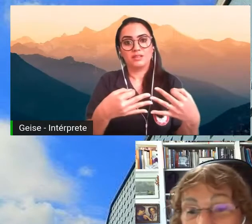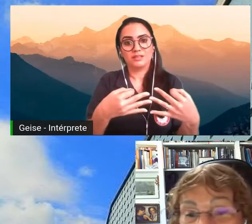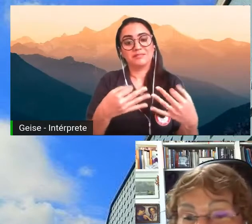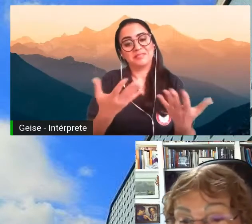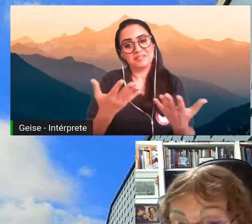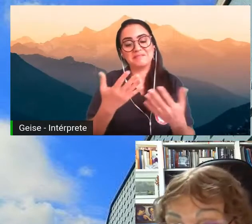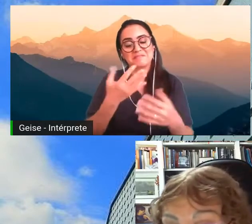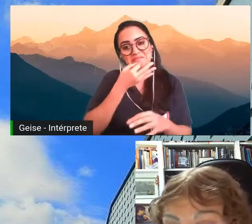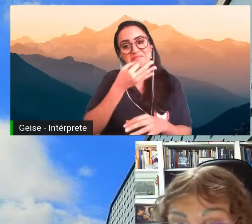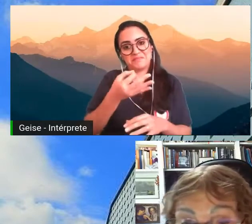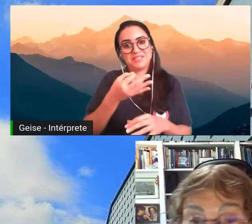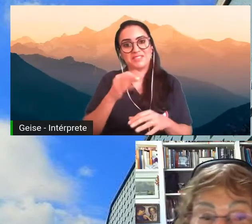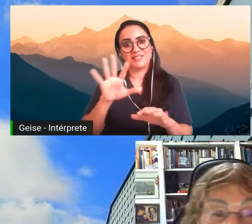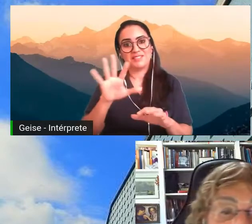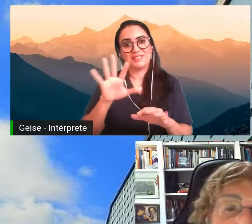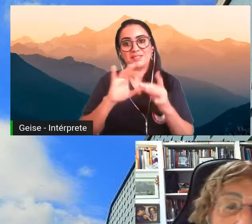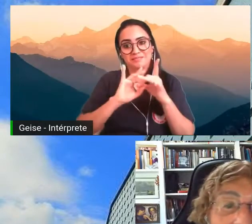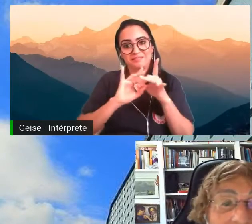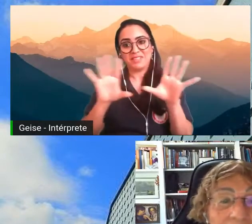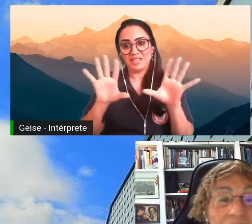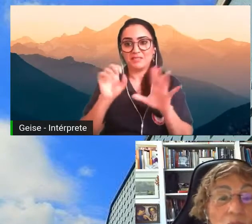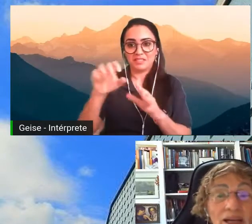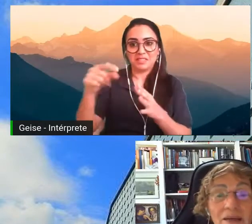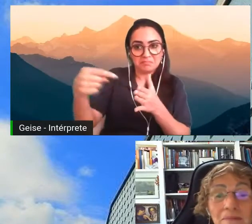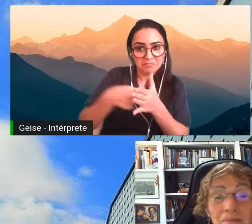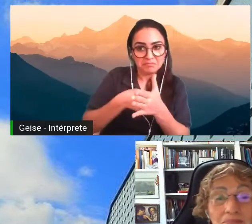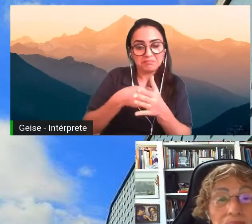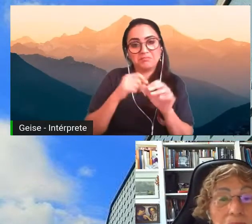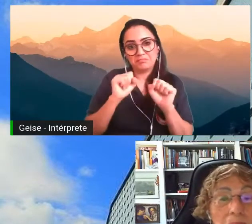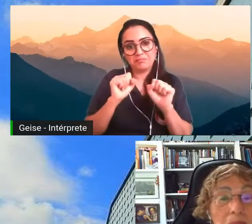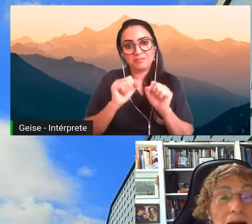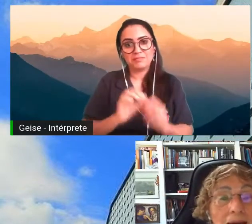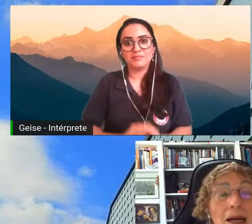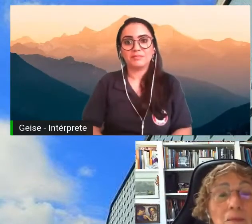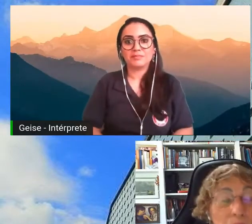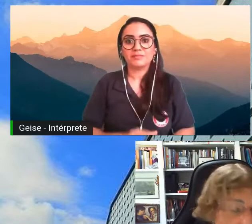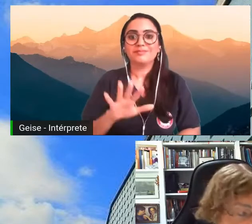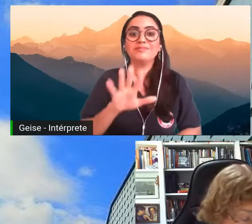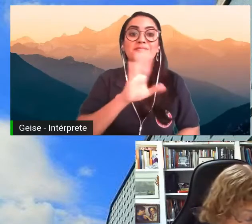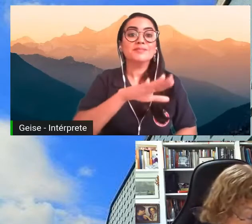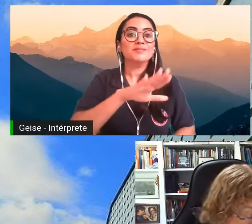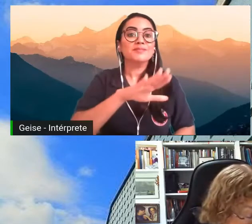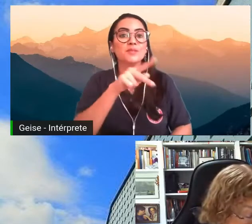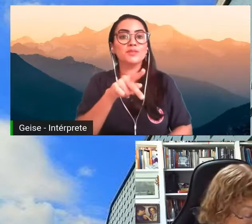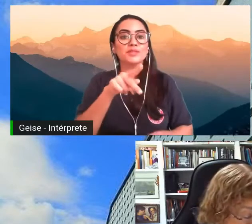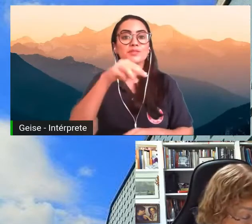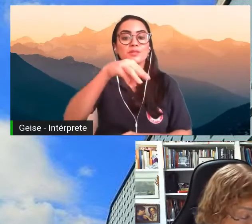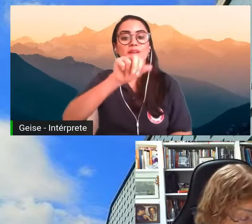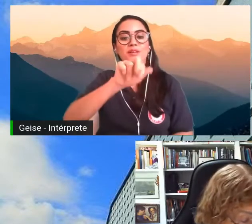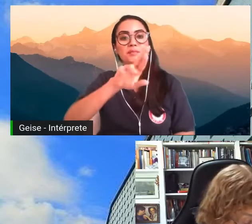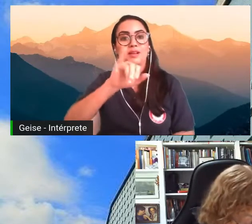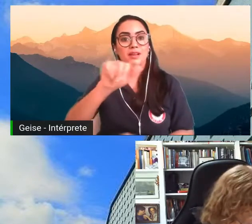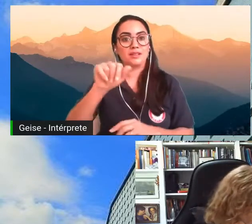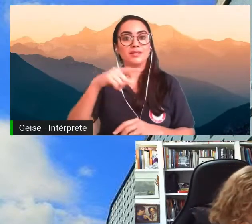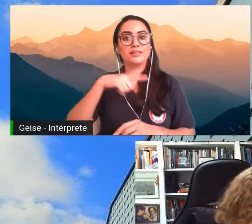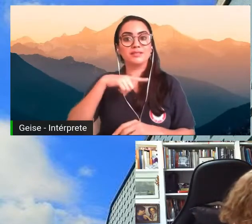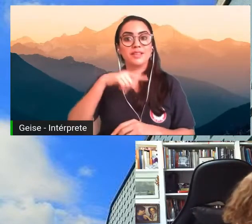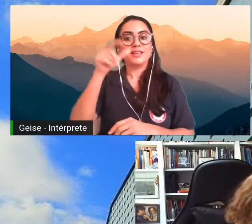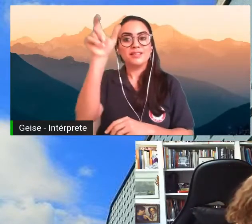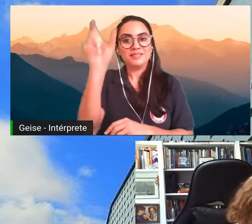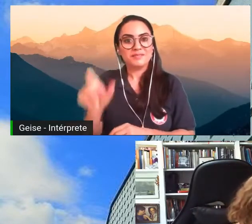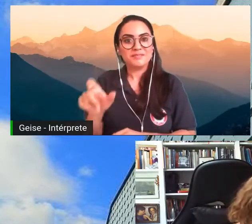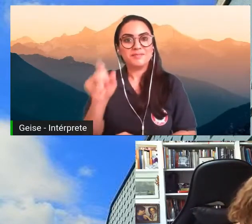estou à disposição, se alguém tiver mais... Professora Maria, nós temos aqui pergunta de Celiana Maria Santos, é